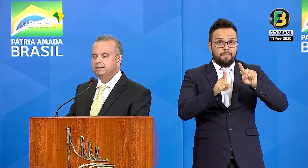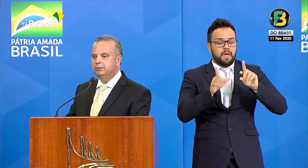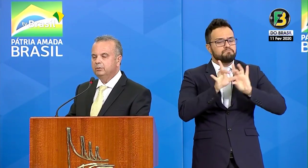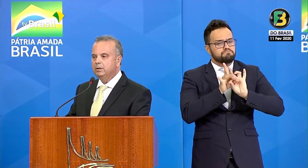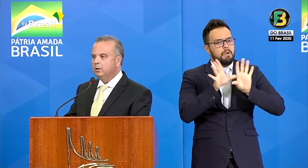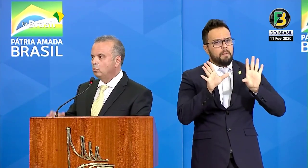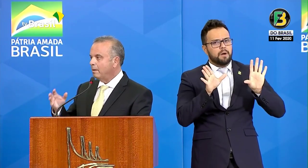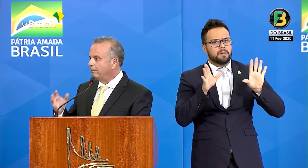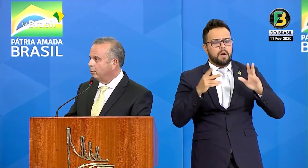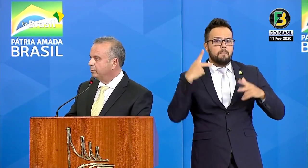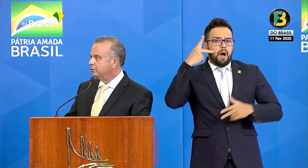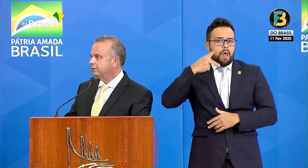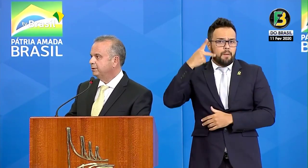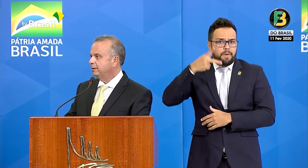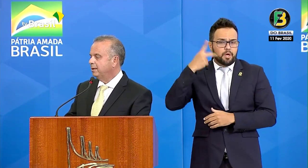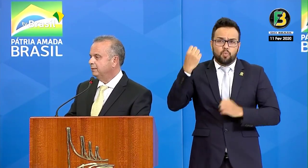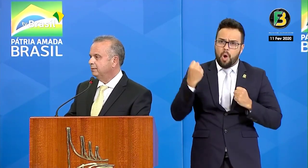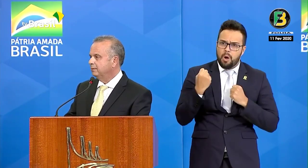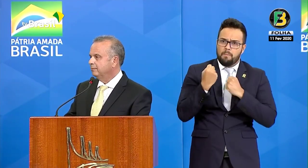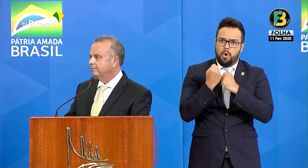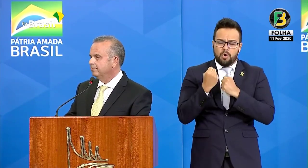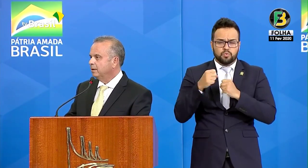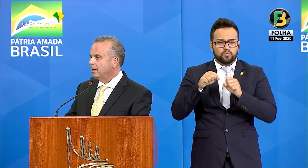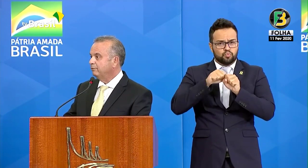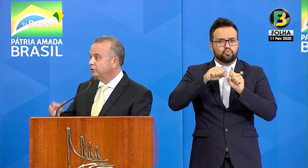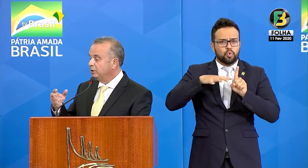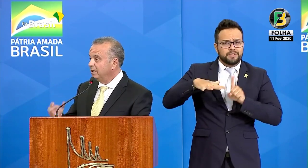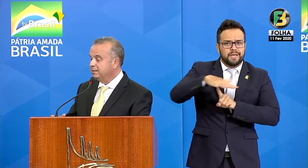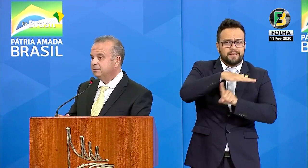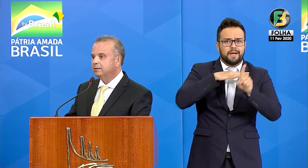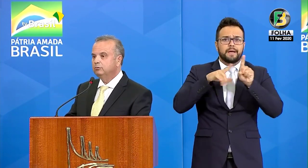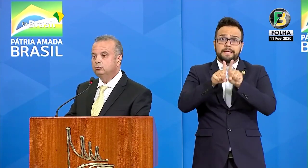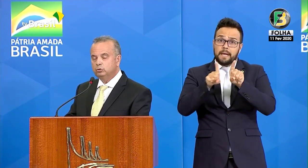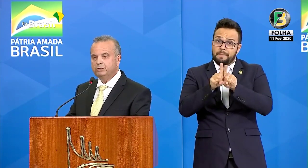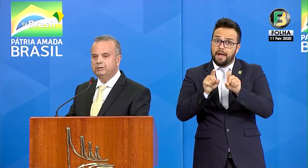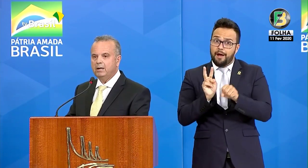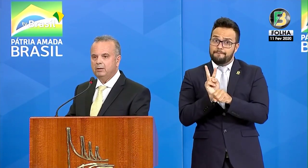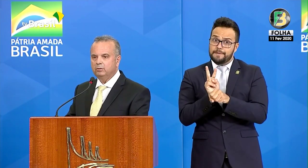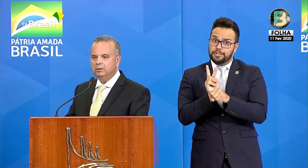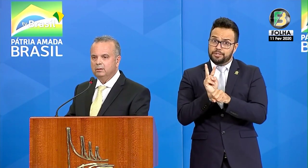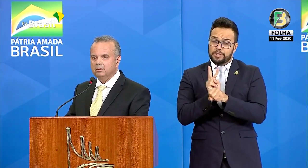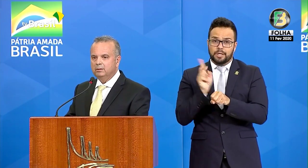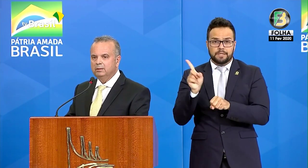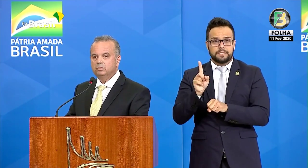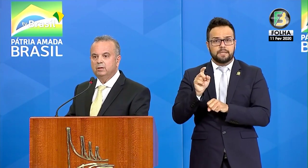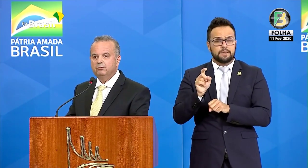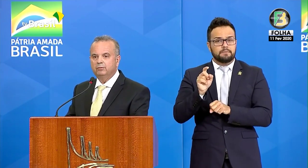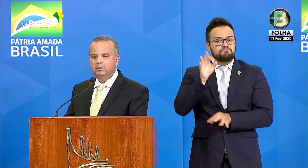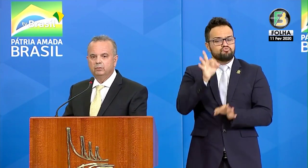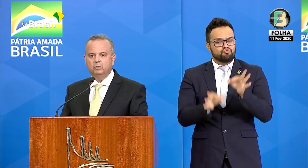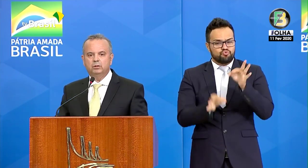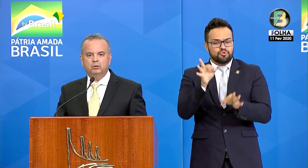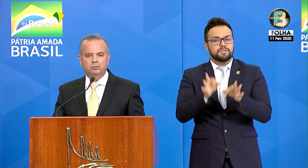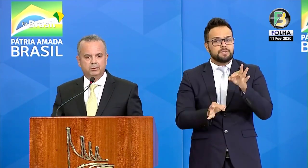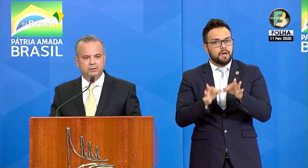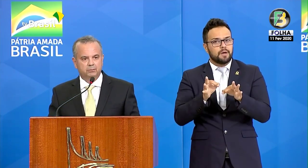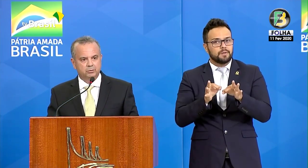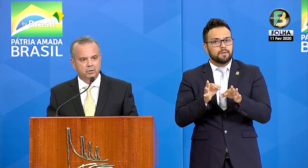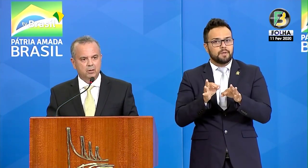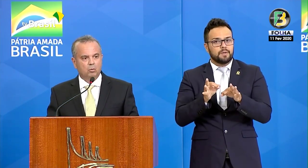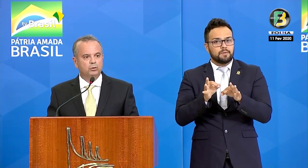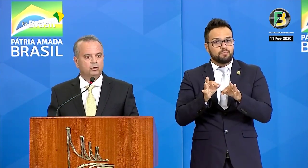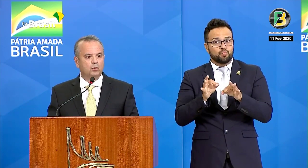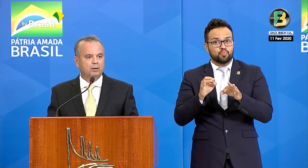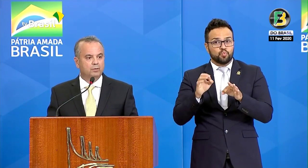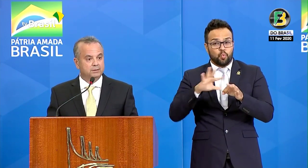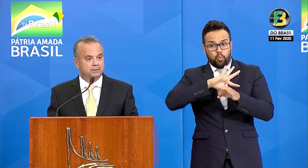Parlamento brasileiro, o apoio da sociedade, a vigilância do Judiciário, isso tem feito com que nós